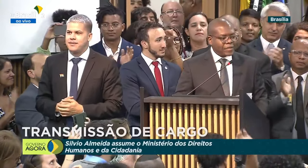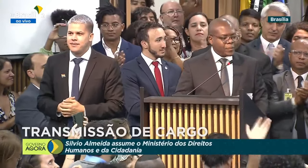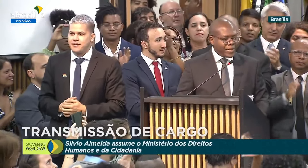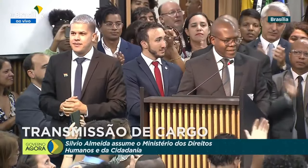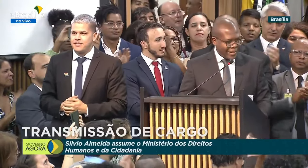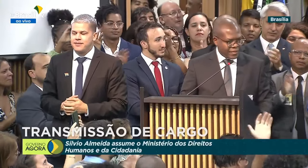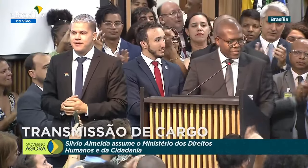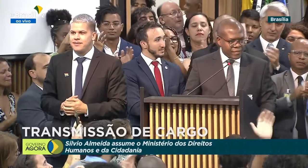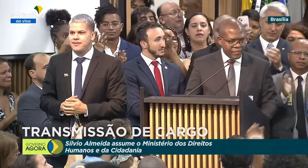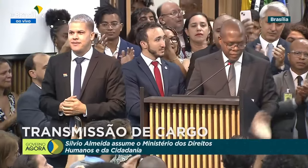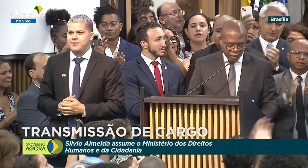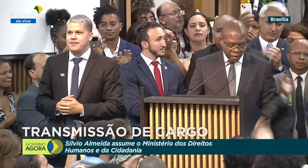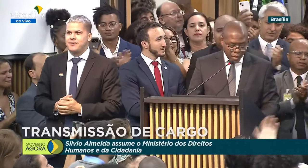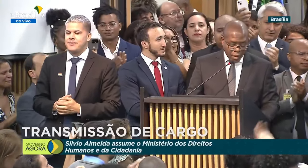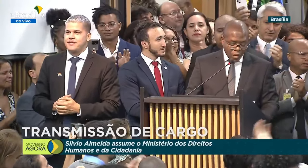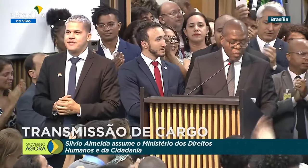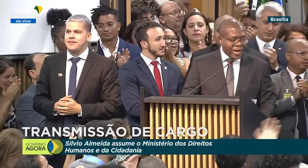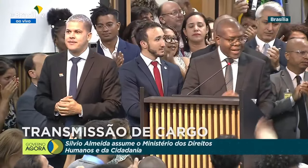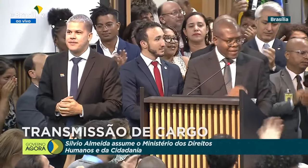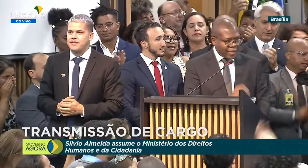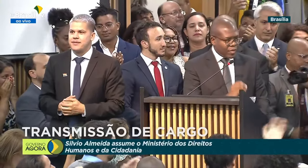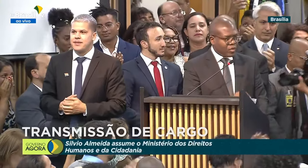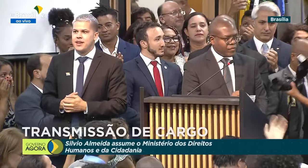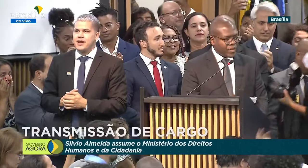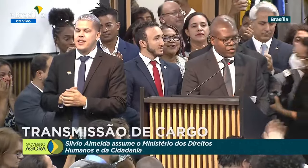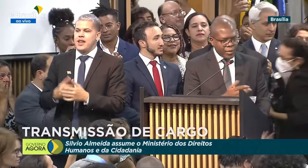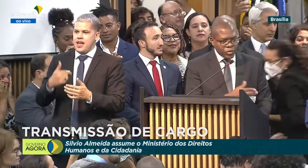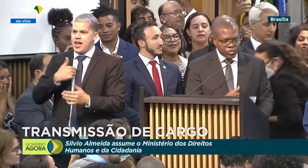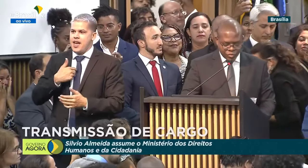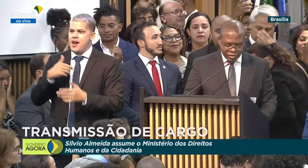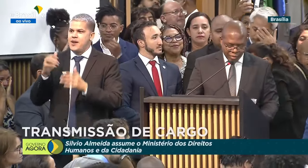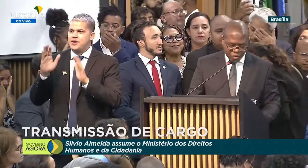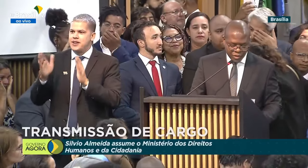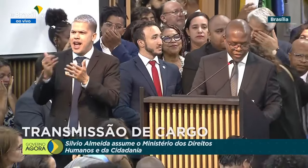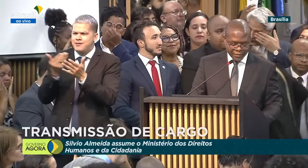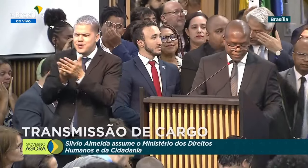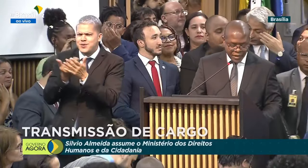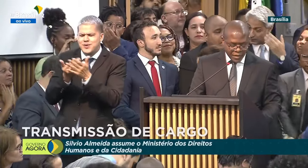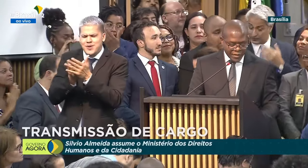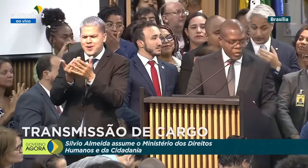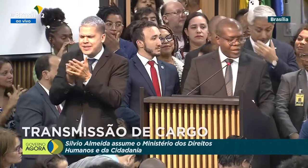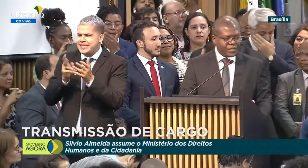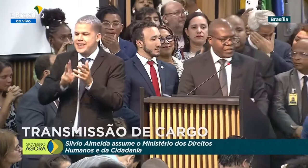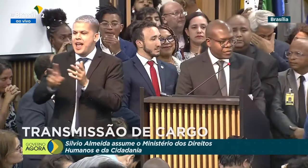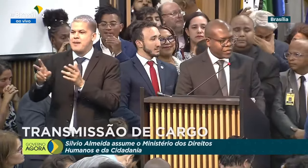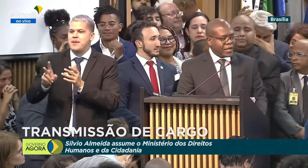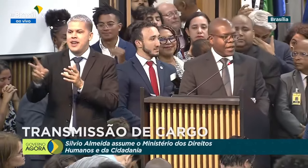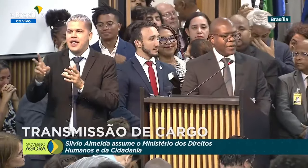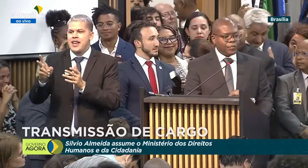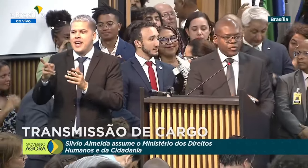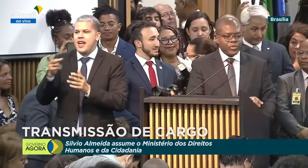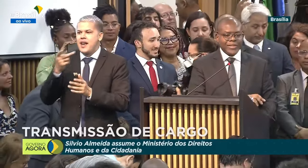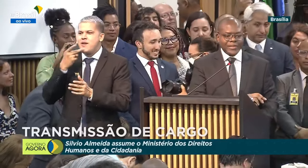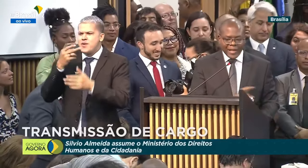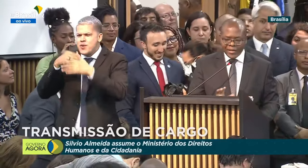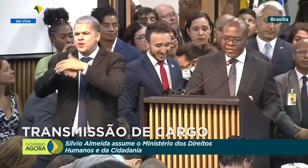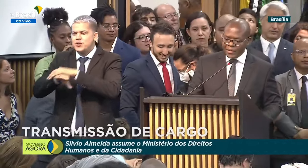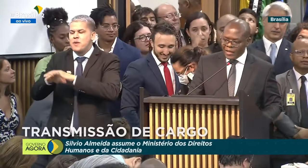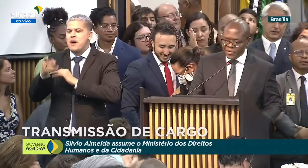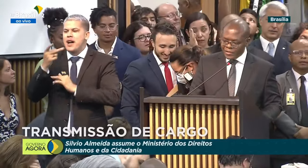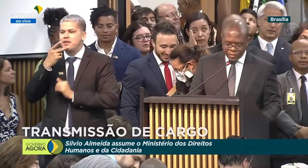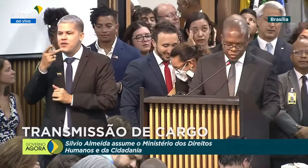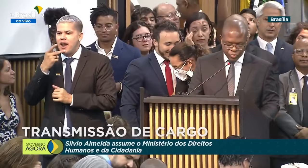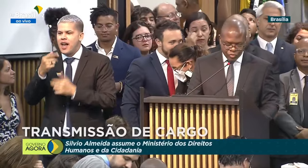prezado e prezados como acadêmico eu sempre costumo dizer uma coisa dizer que o Brasil ele possui